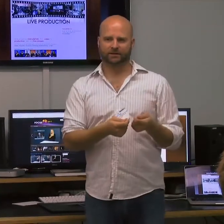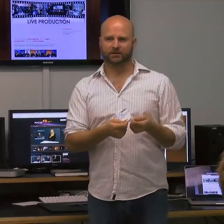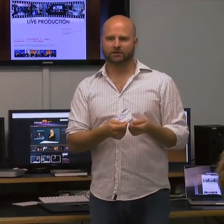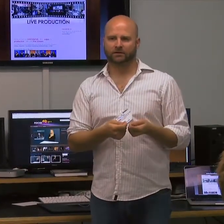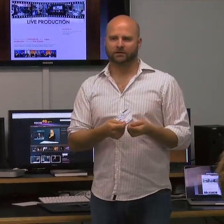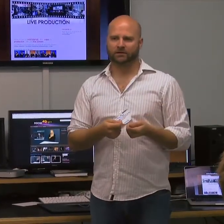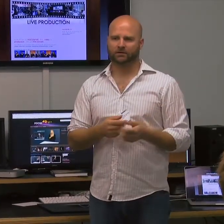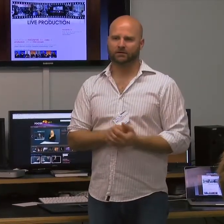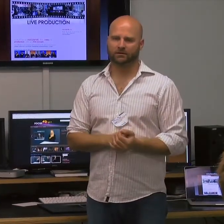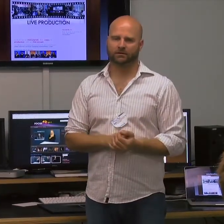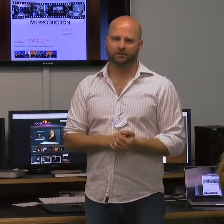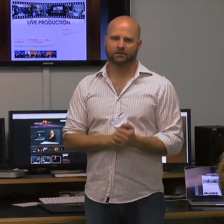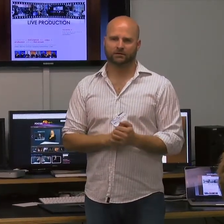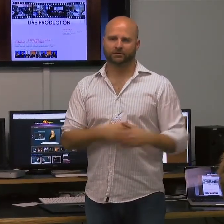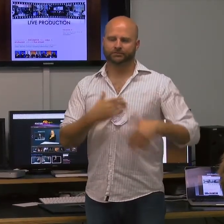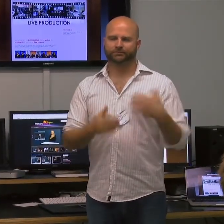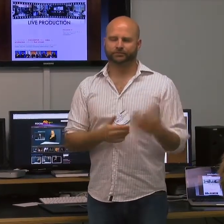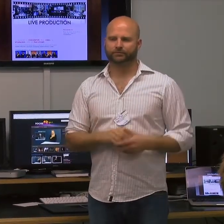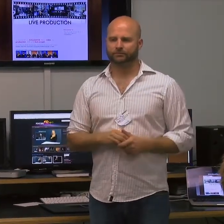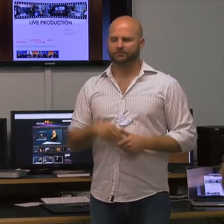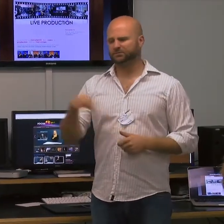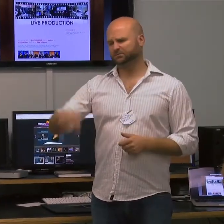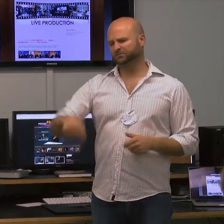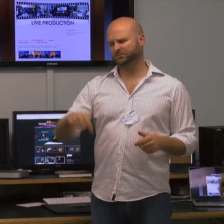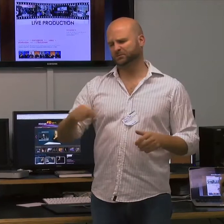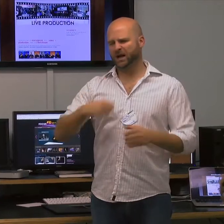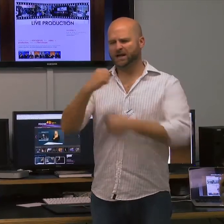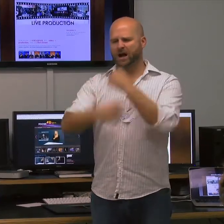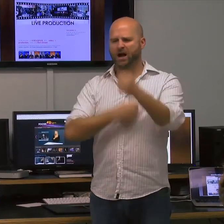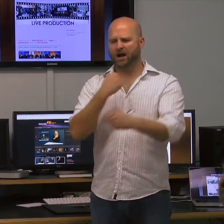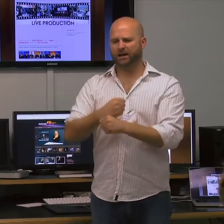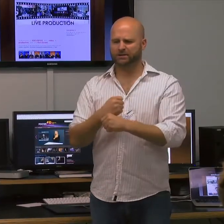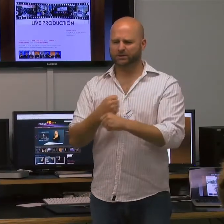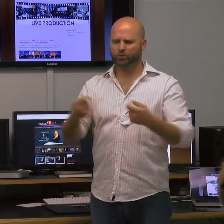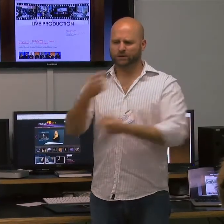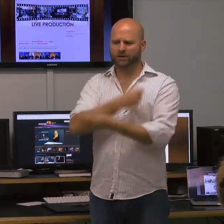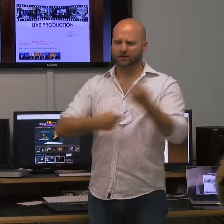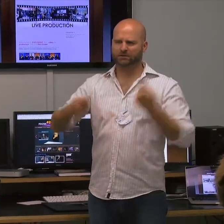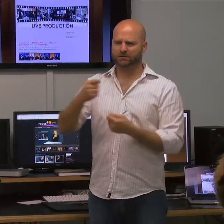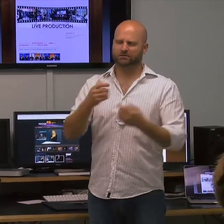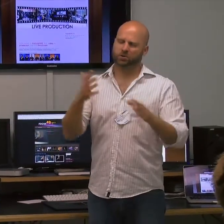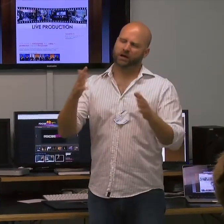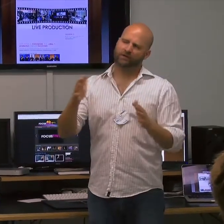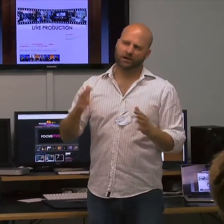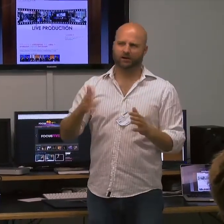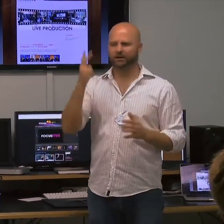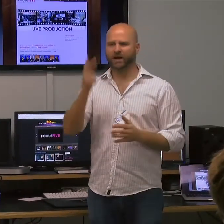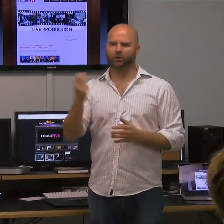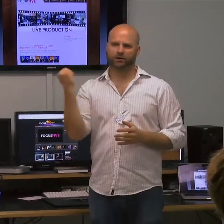super Querfinanzierung für uns, auch wenn das so läuft. Und in diesem Jahr, der Umsatz belief sich